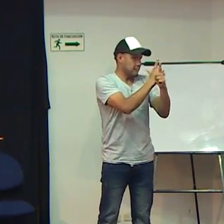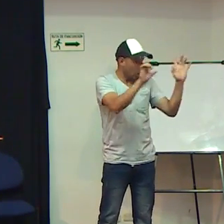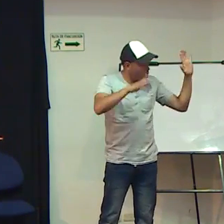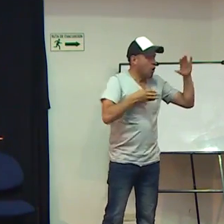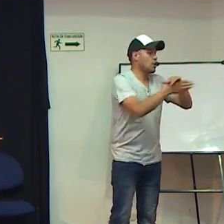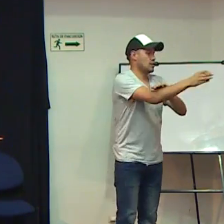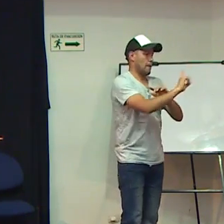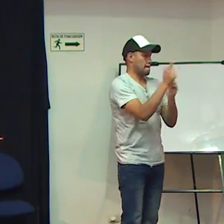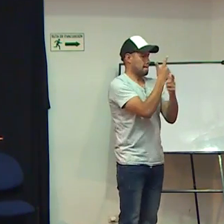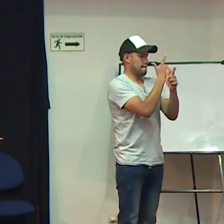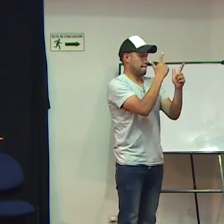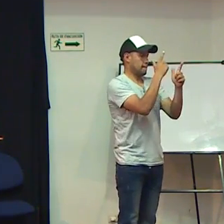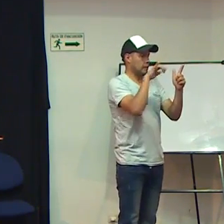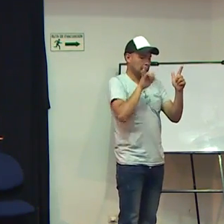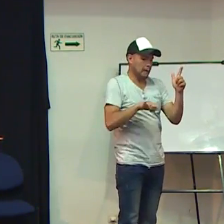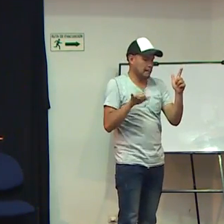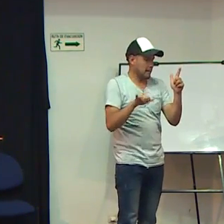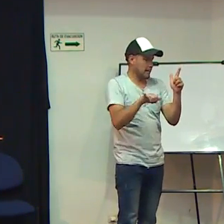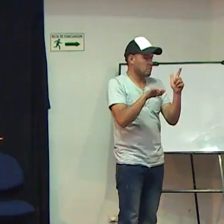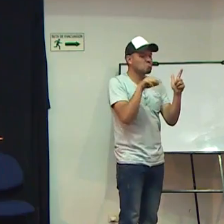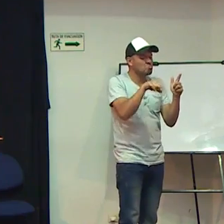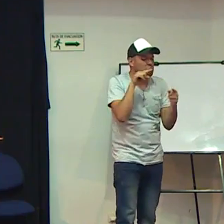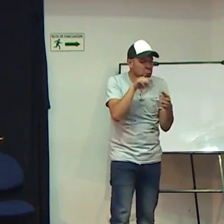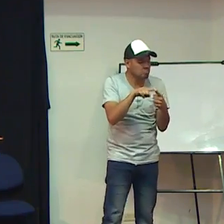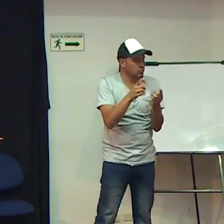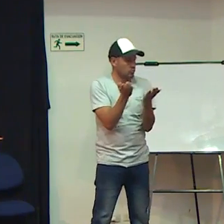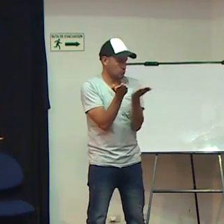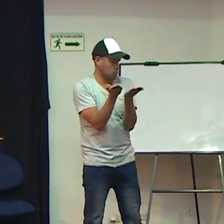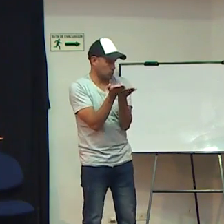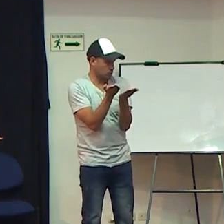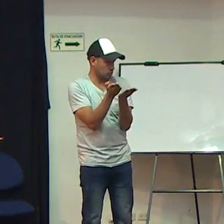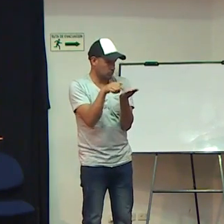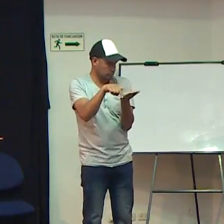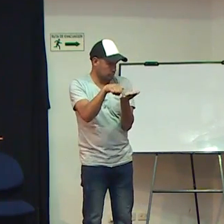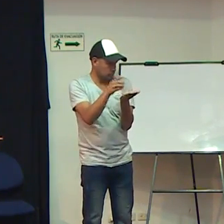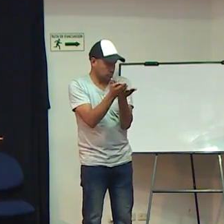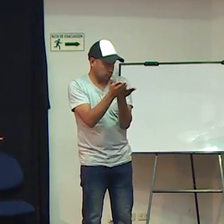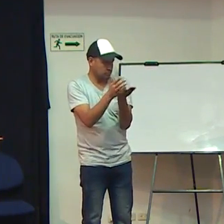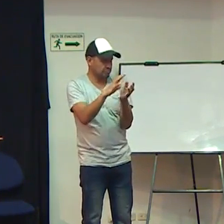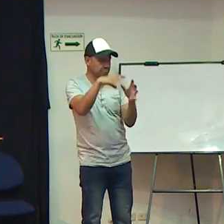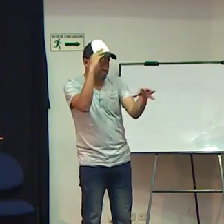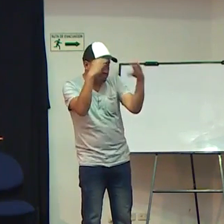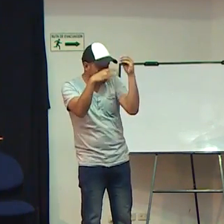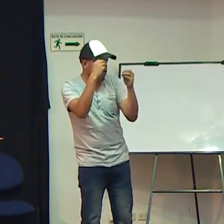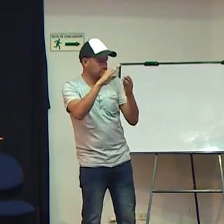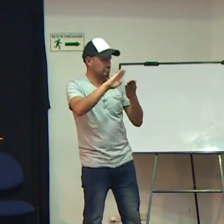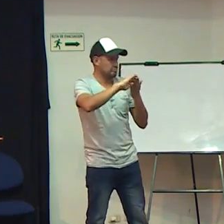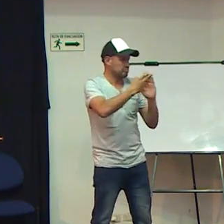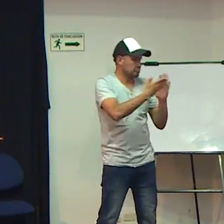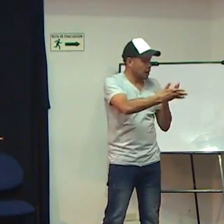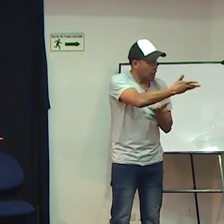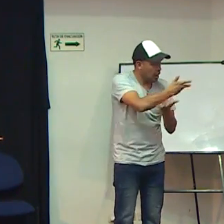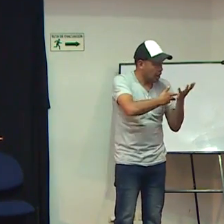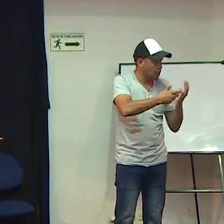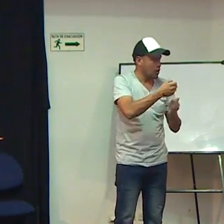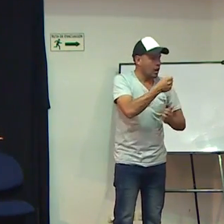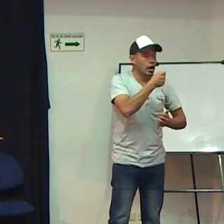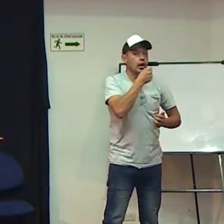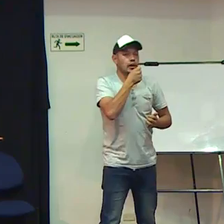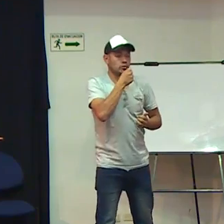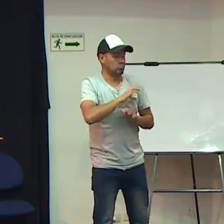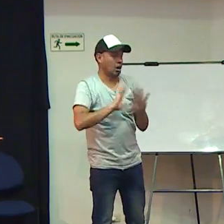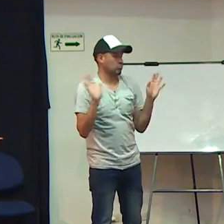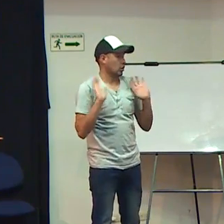pasivos. Yo creo que no es una lucha, algo que se pueda presentar tan cotidiano, sino es una lucha que se está dando en la educación, como